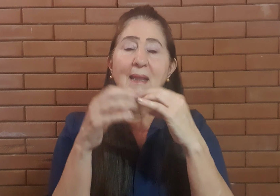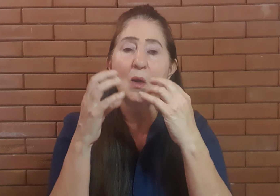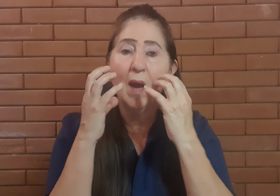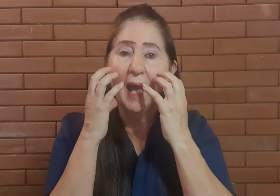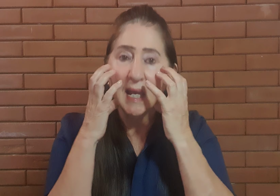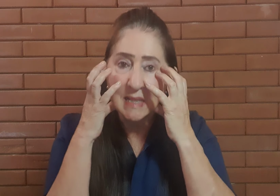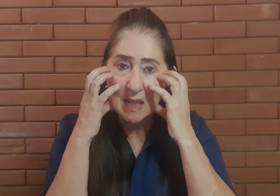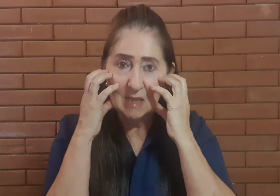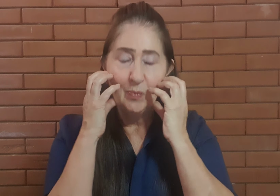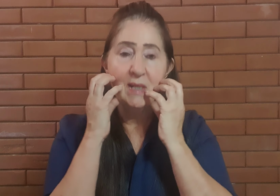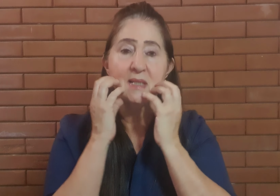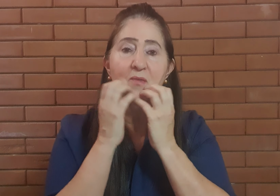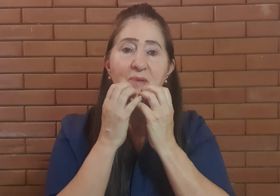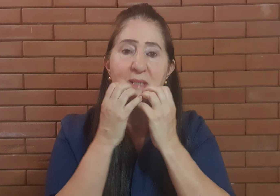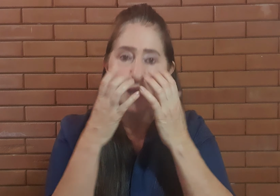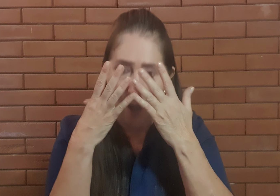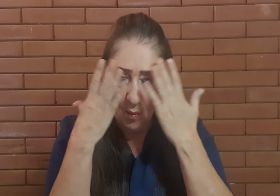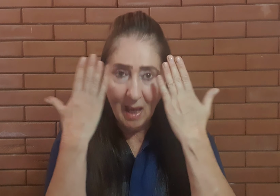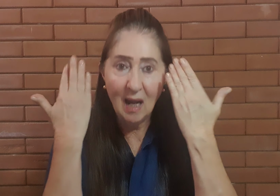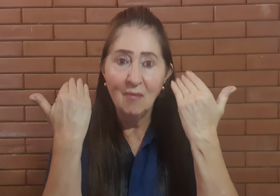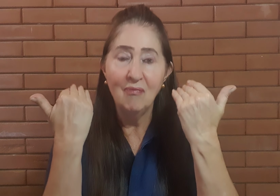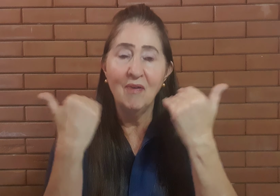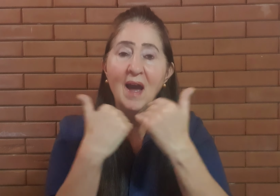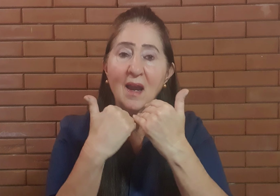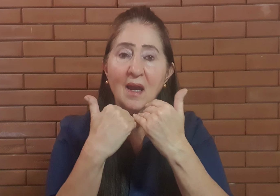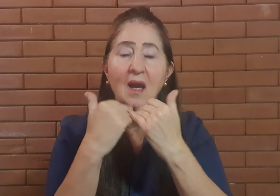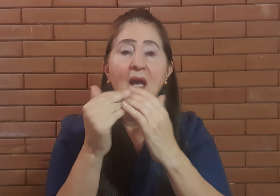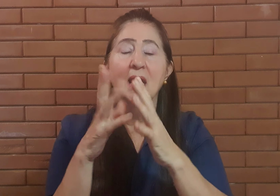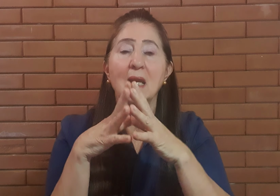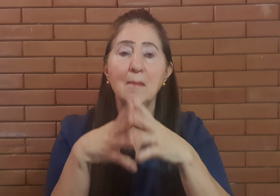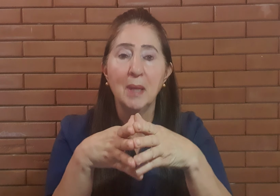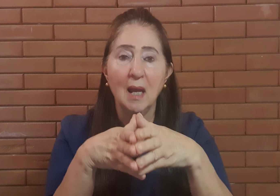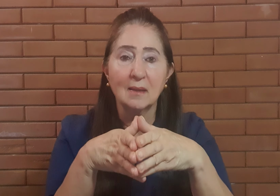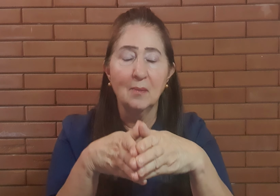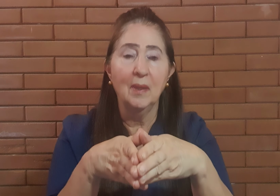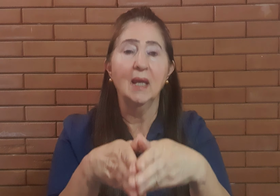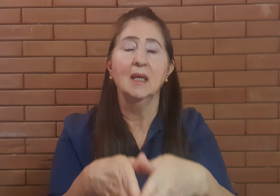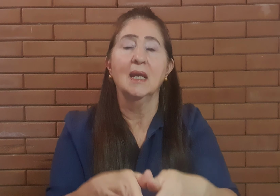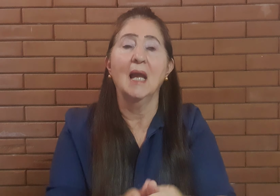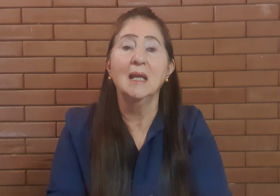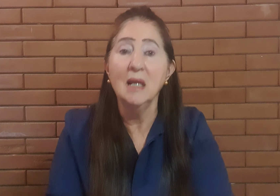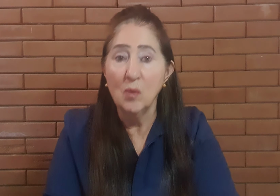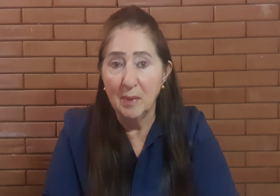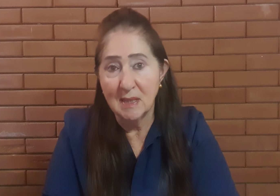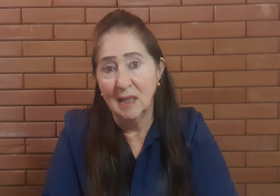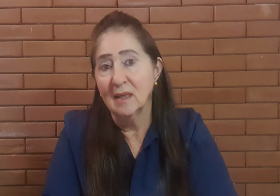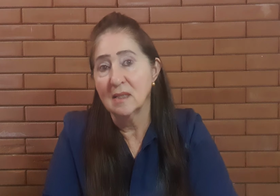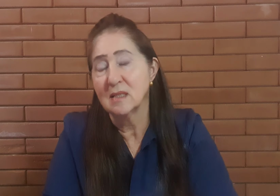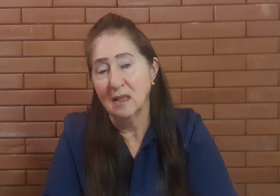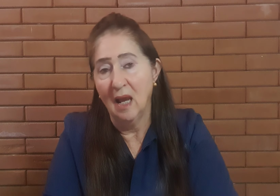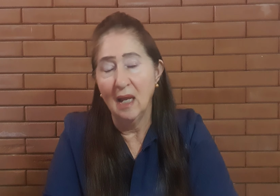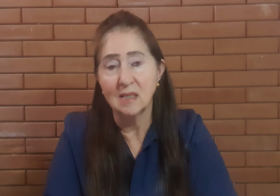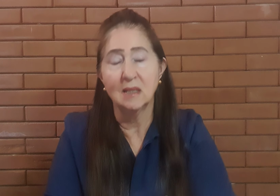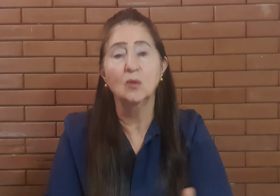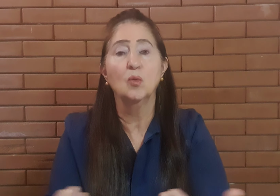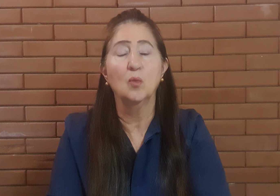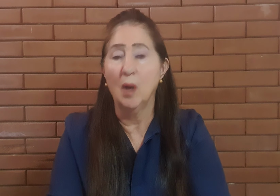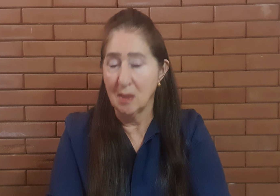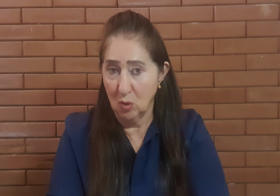Então, essa expressão facial, ela fala. E lembrar também que a língua brasileira de sinais, tanto as